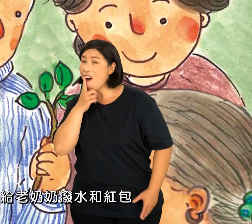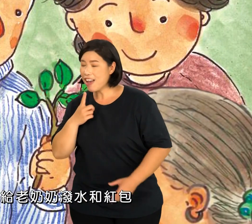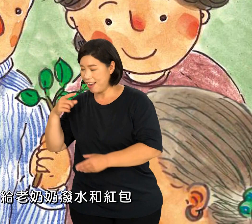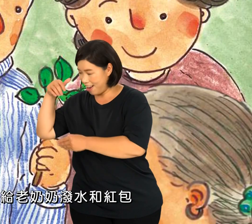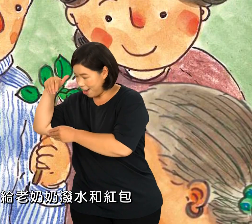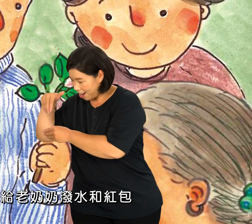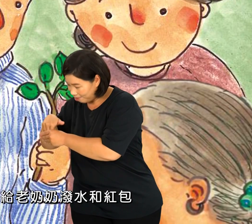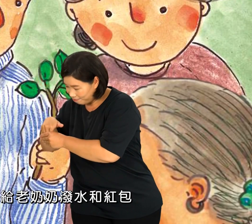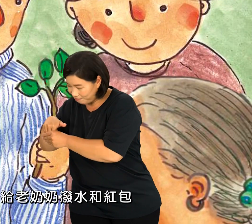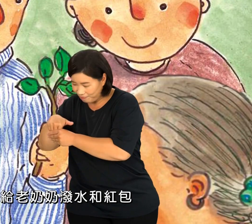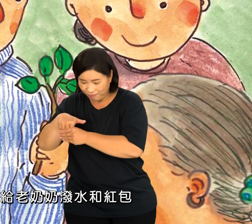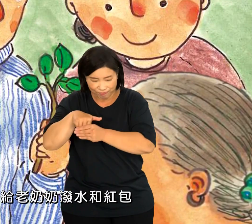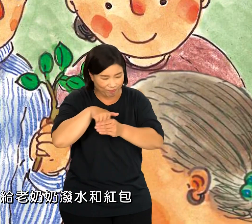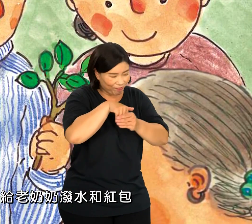和红包，